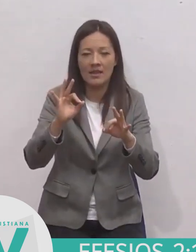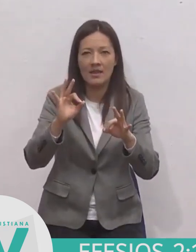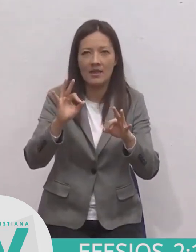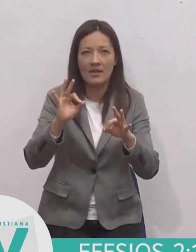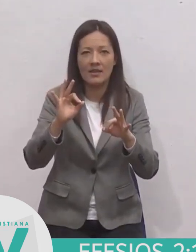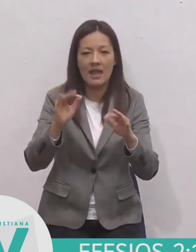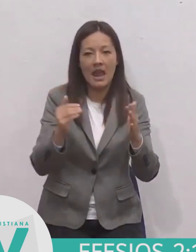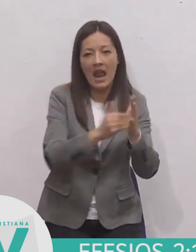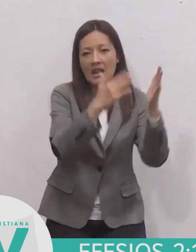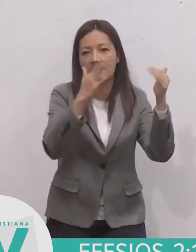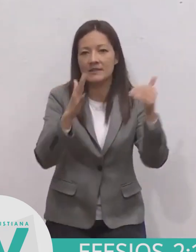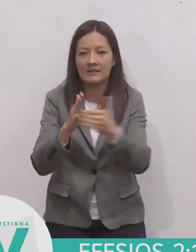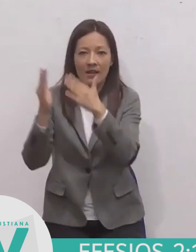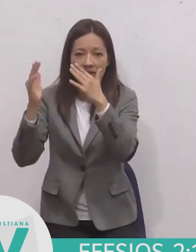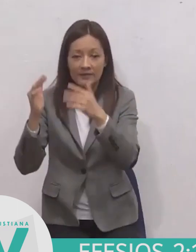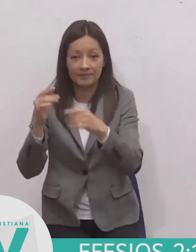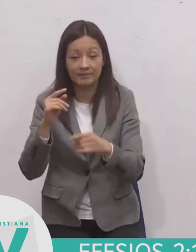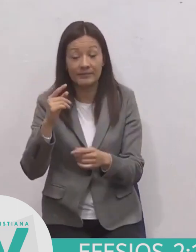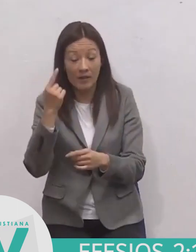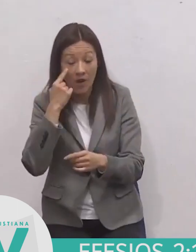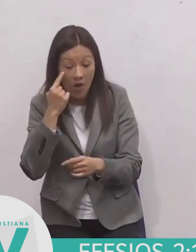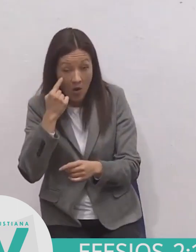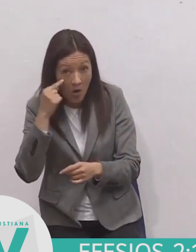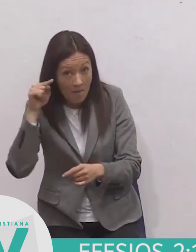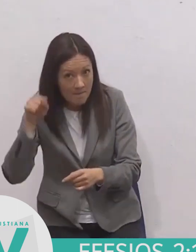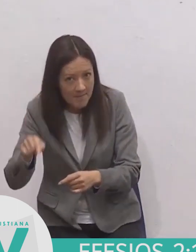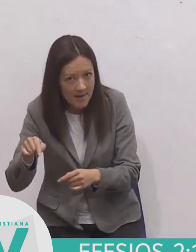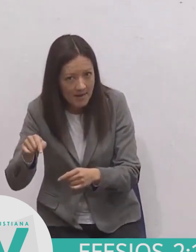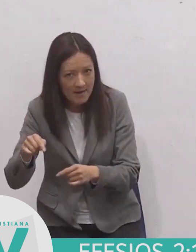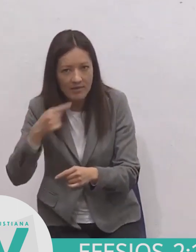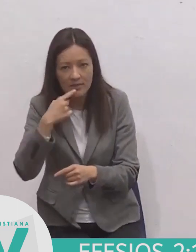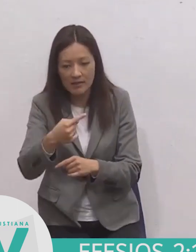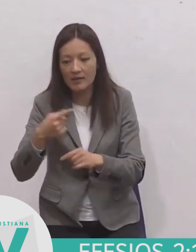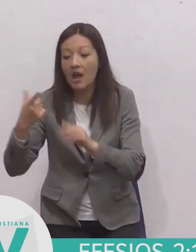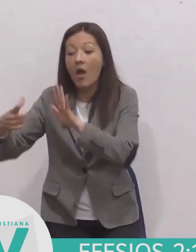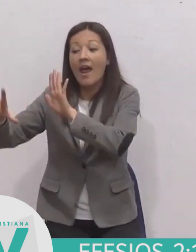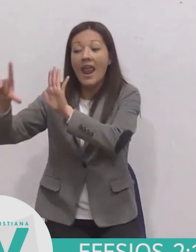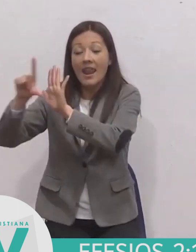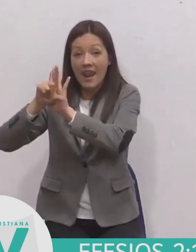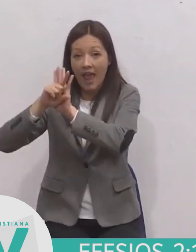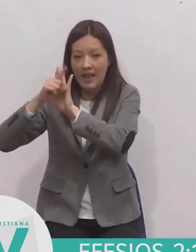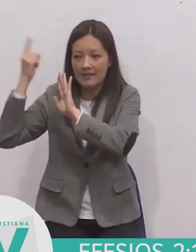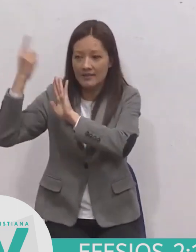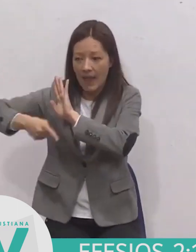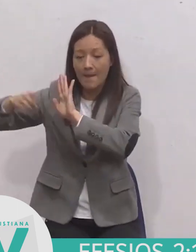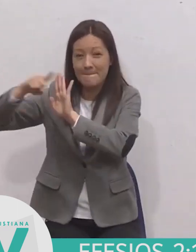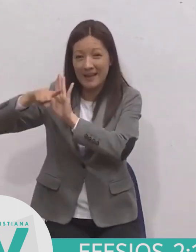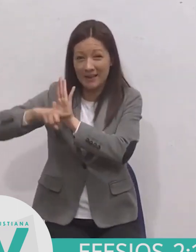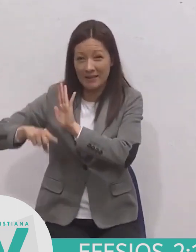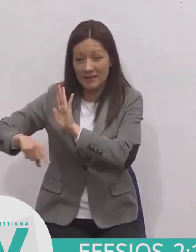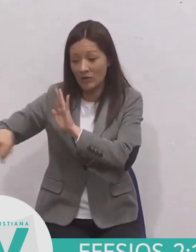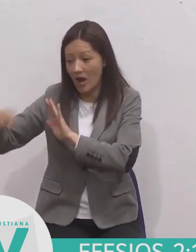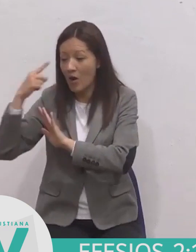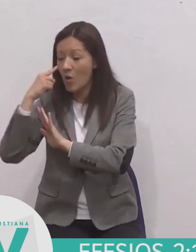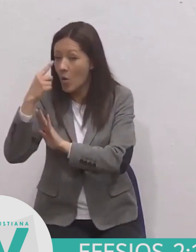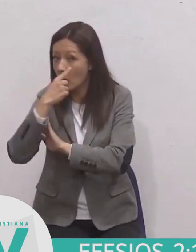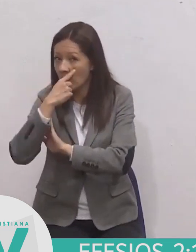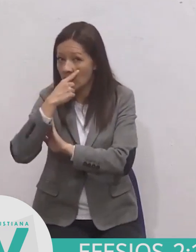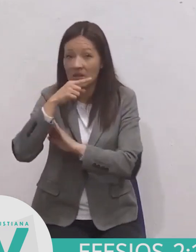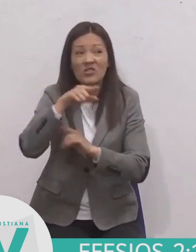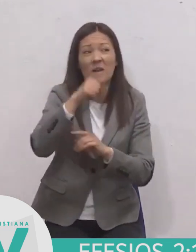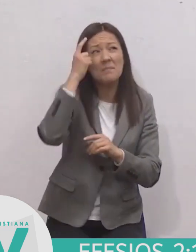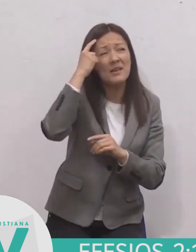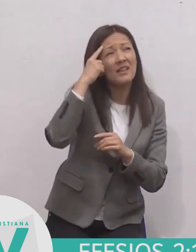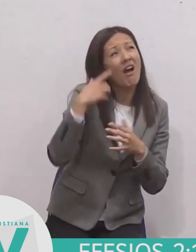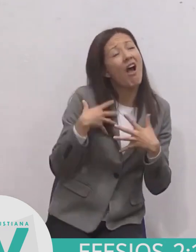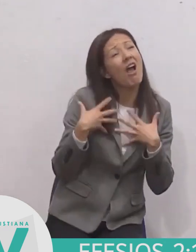Ojo, a los que quieren volverse otra vez judíos, aunque sean chipchas, aunque sean indígenas colombianos, pero quieren ser